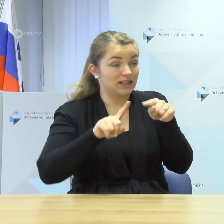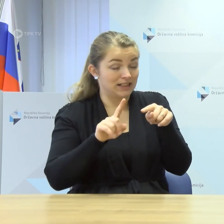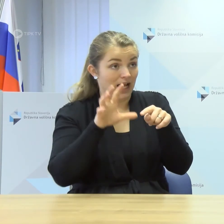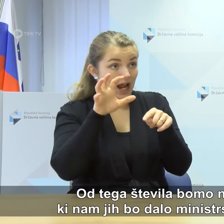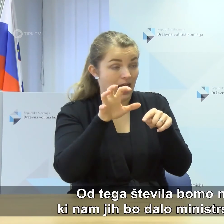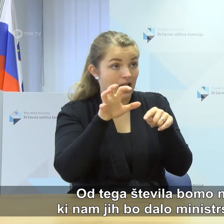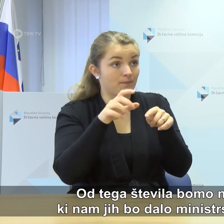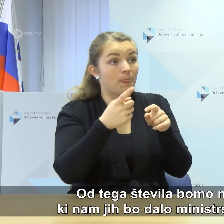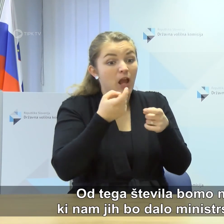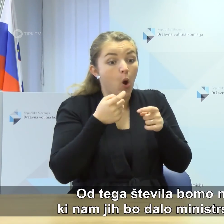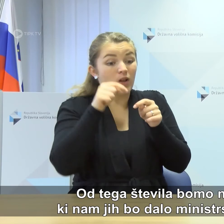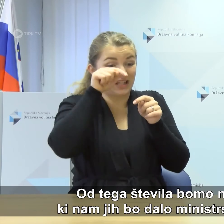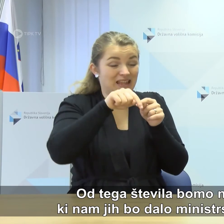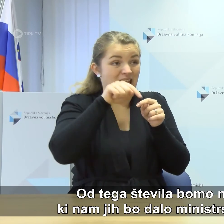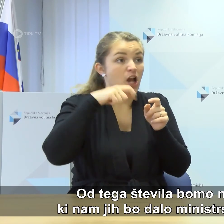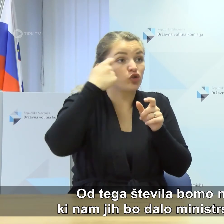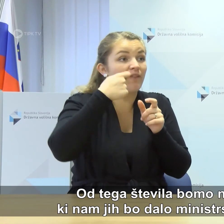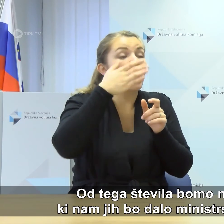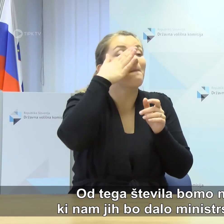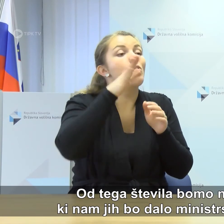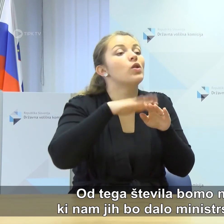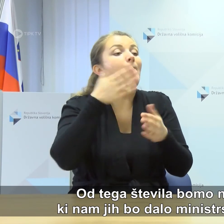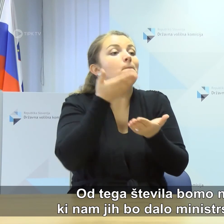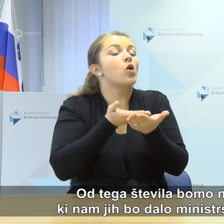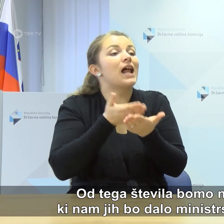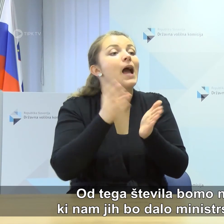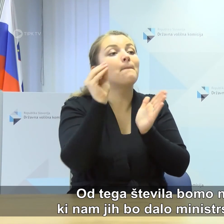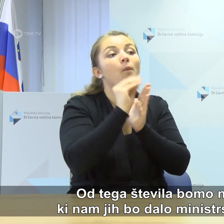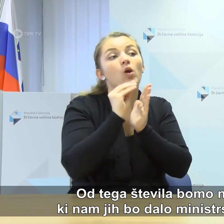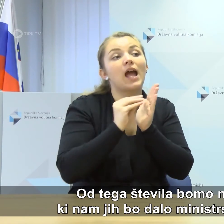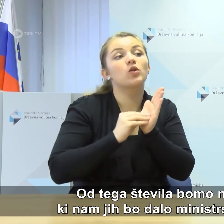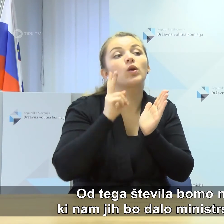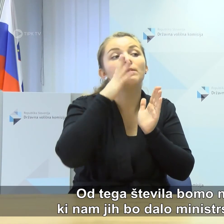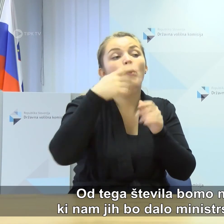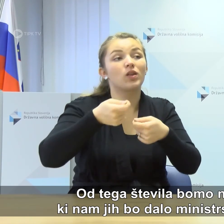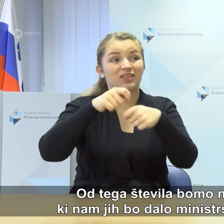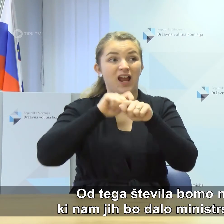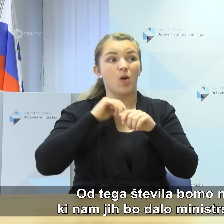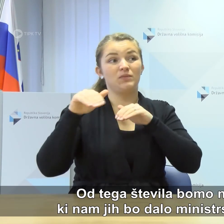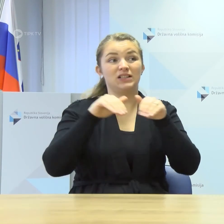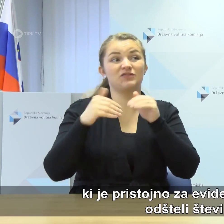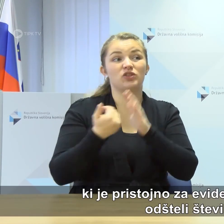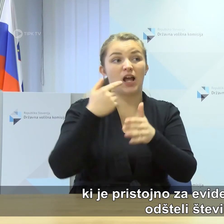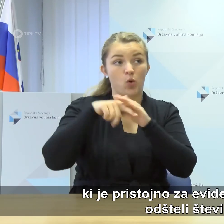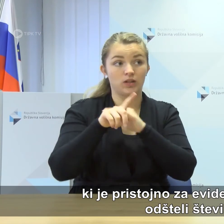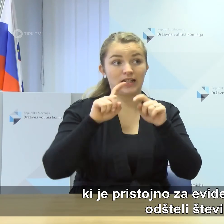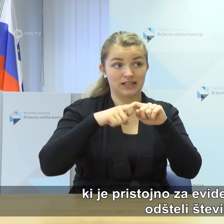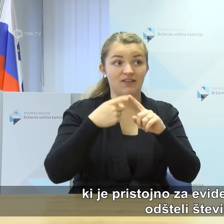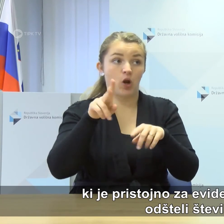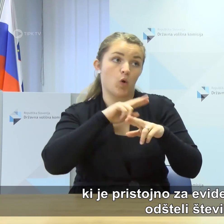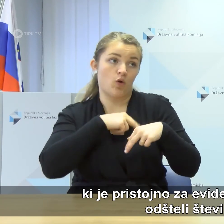števila bomo na podlagi podatkov, ki nam jih bo dalo Ministrstvo za notranje zadeve, ki je pristojno za evidenco volilne